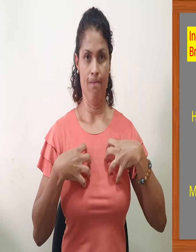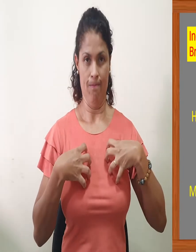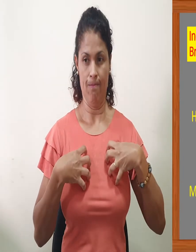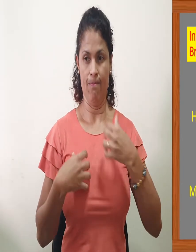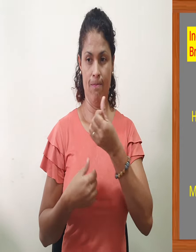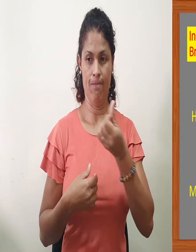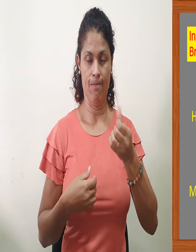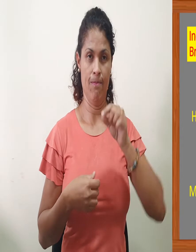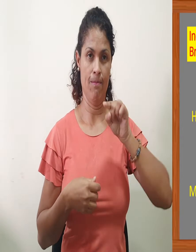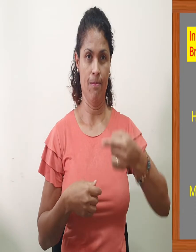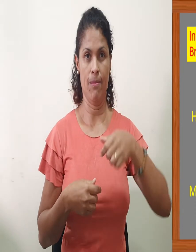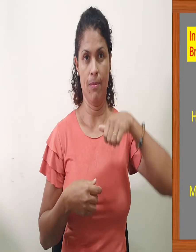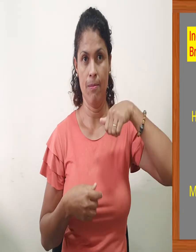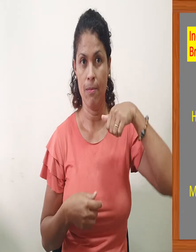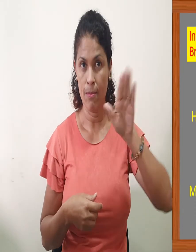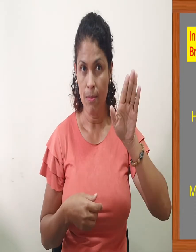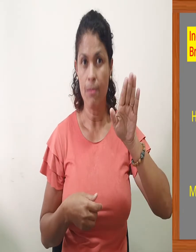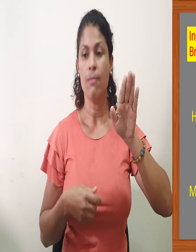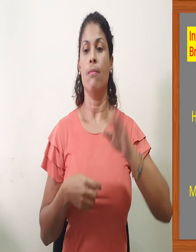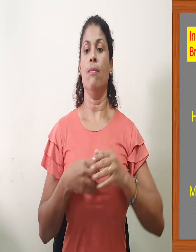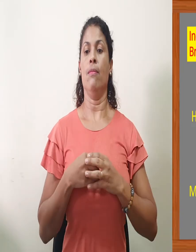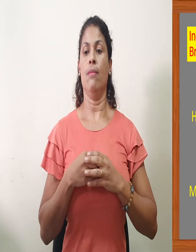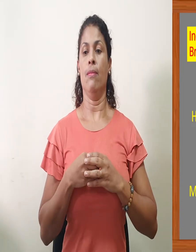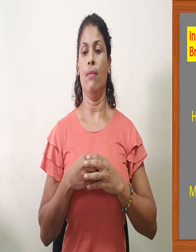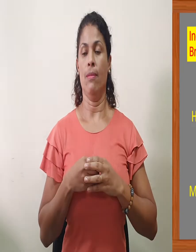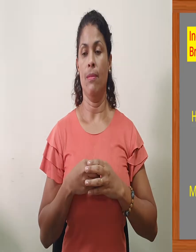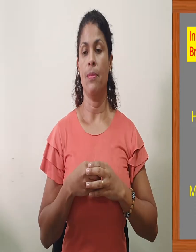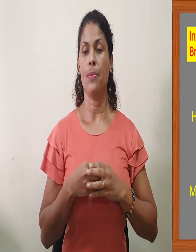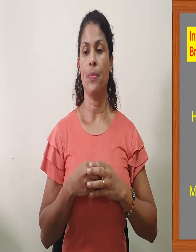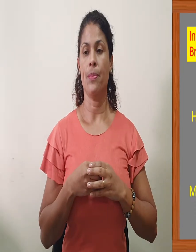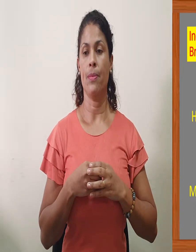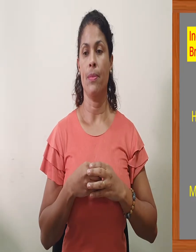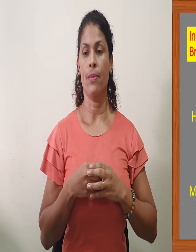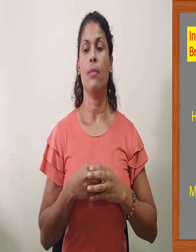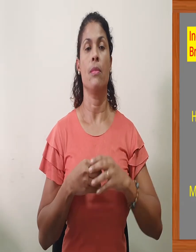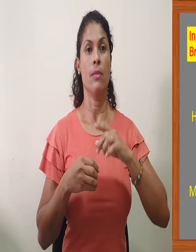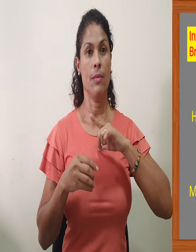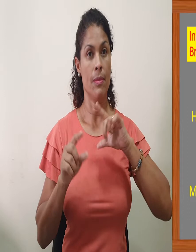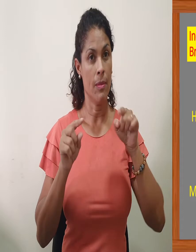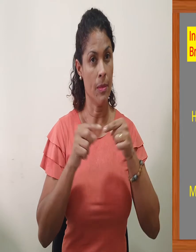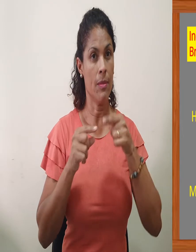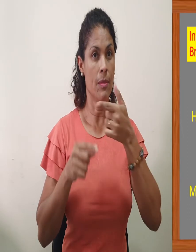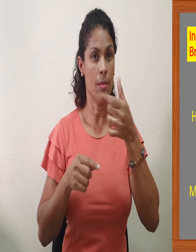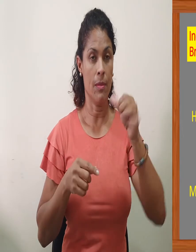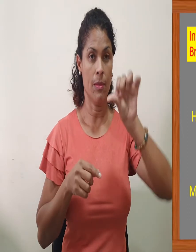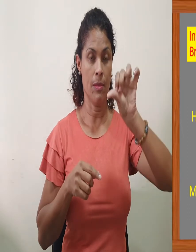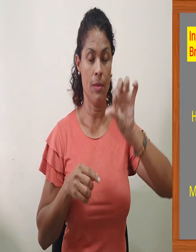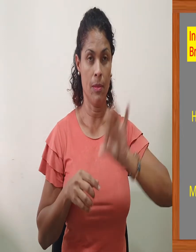17.760 casos. Entre as mulheres, os tumores mais incidentes foram o de mama, com